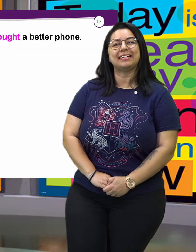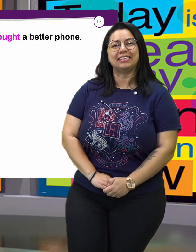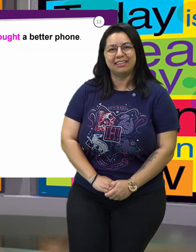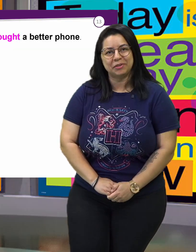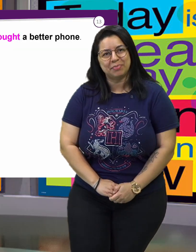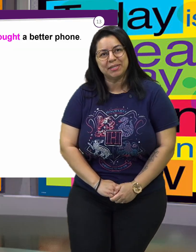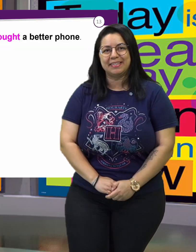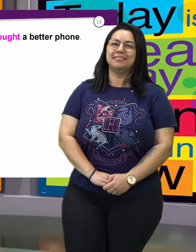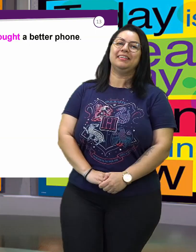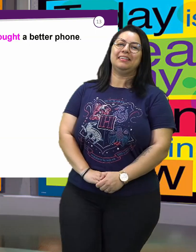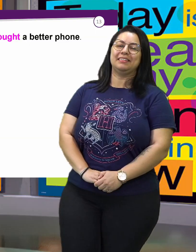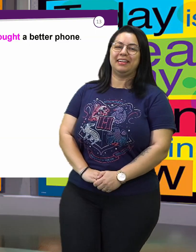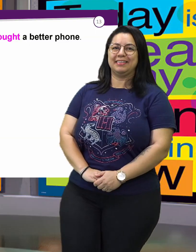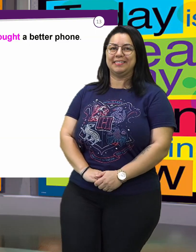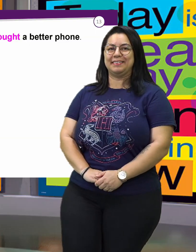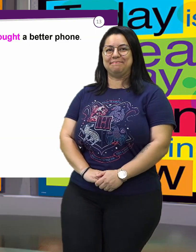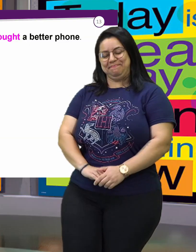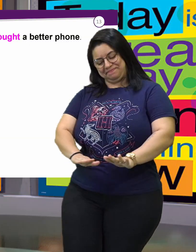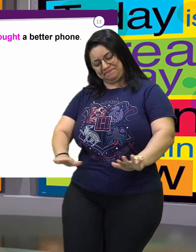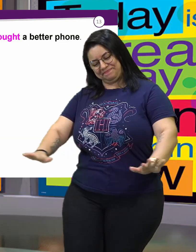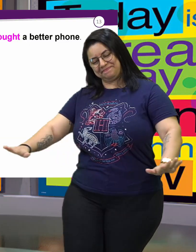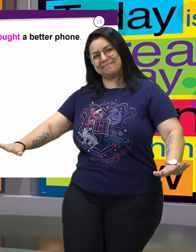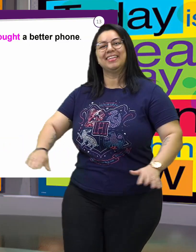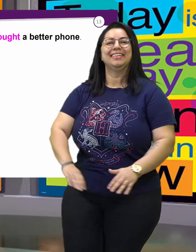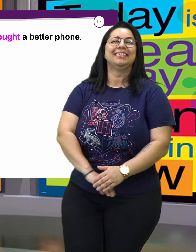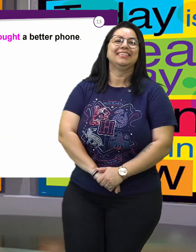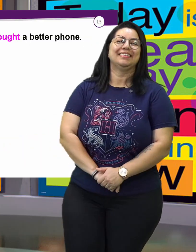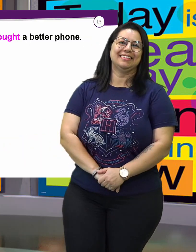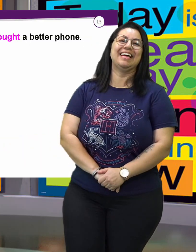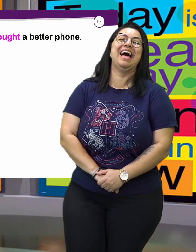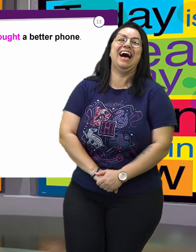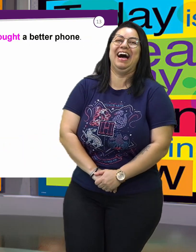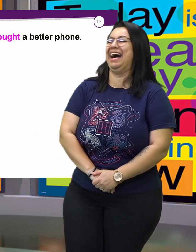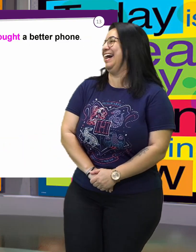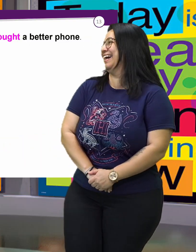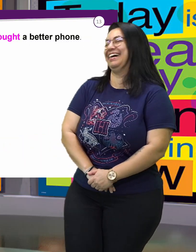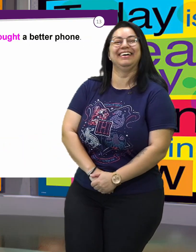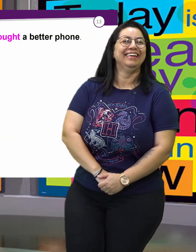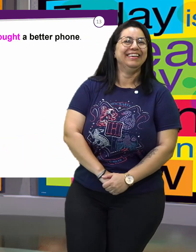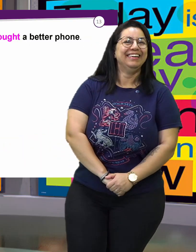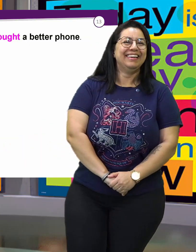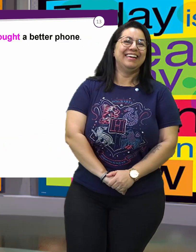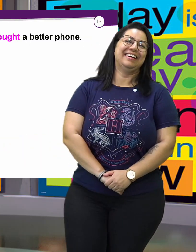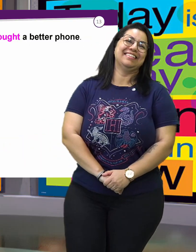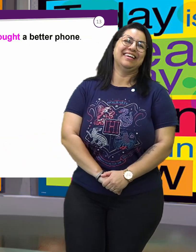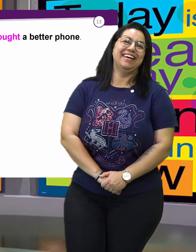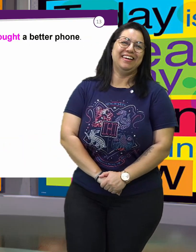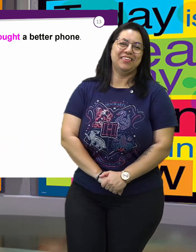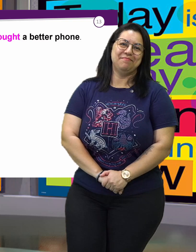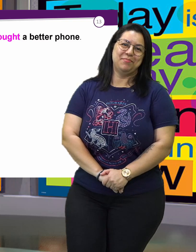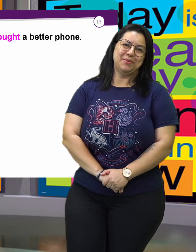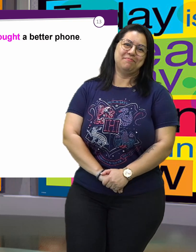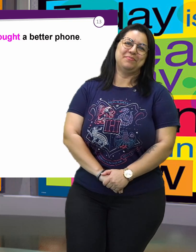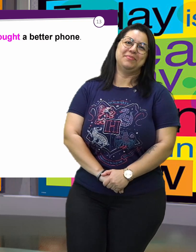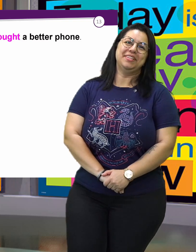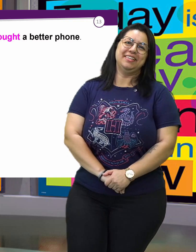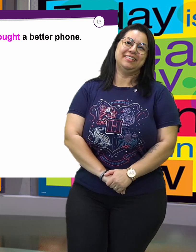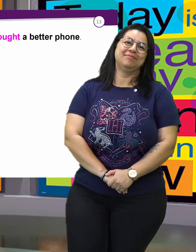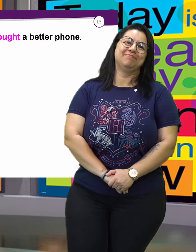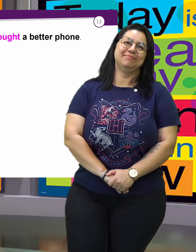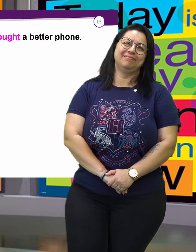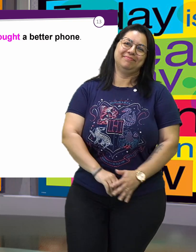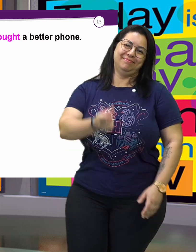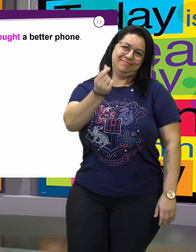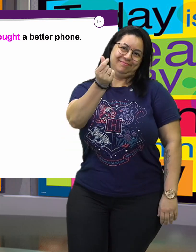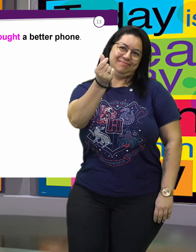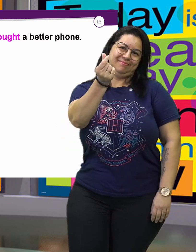Mas a criança, ela tá ali no aprendizado, né? Ela tem a criança tudo bem. A criança tem licença poética. If I saved more money.